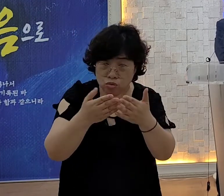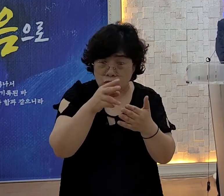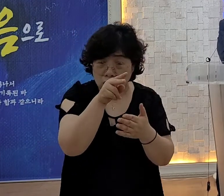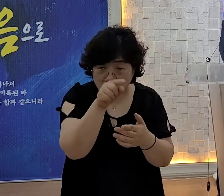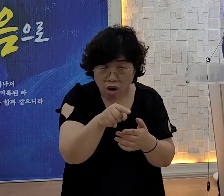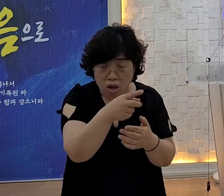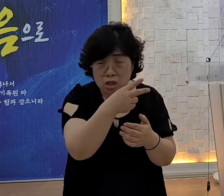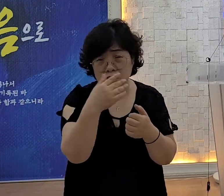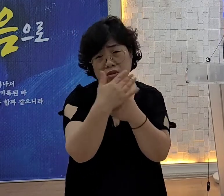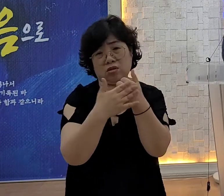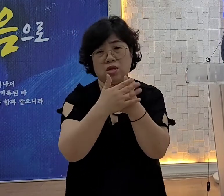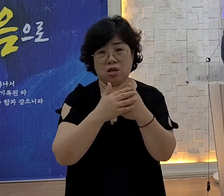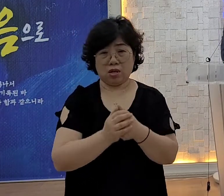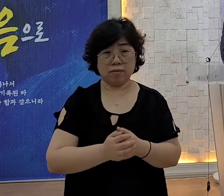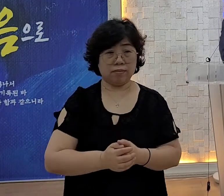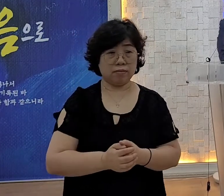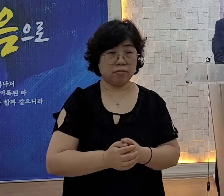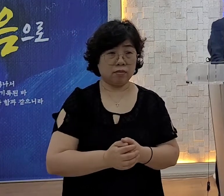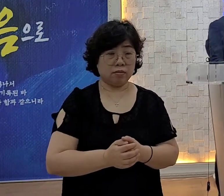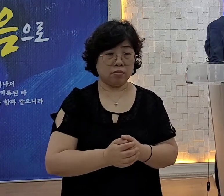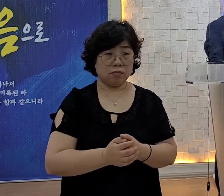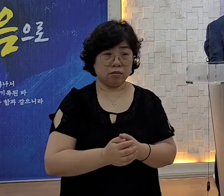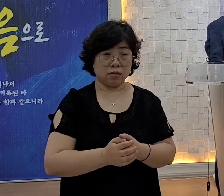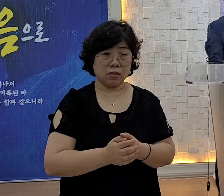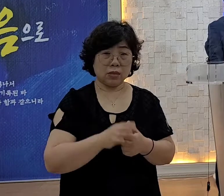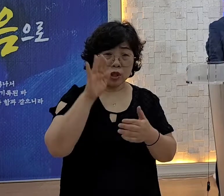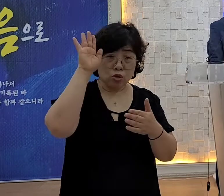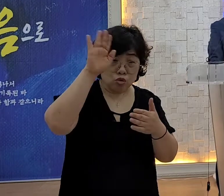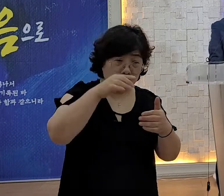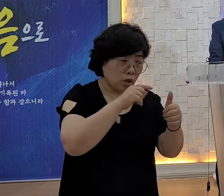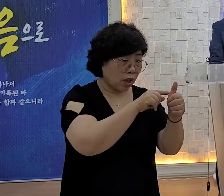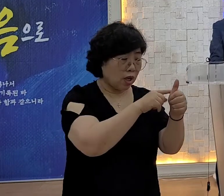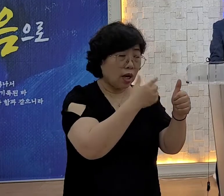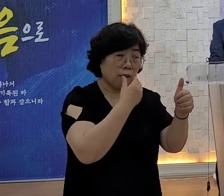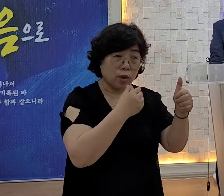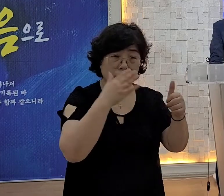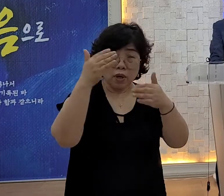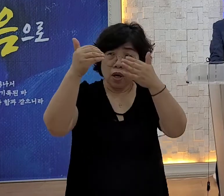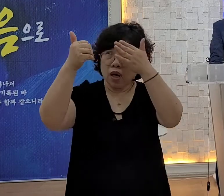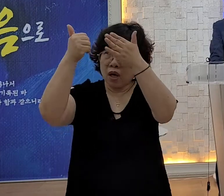그리고요, 아브라함이 하나님을 믿었다 그래요.